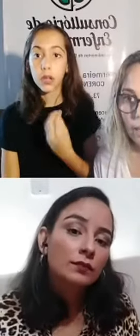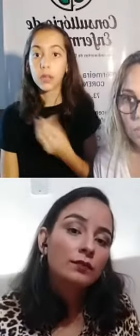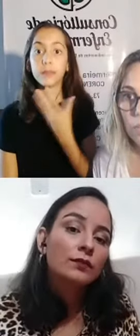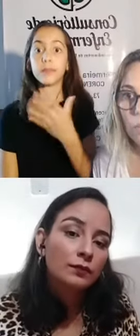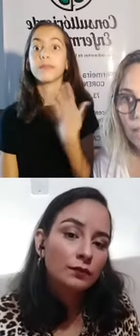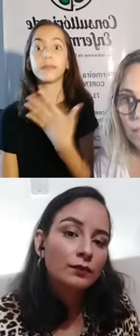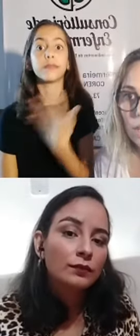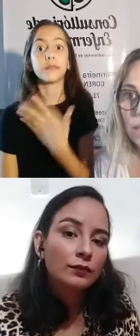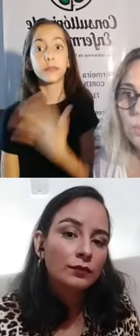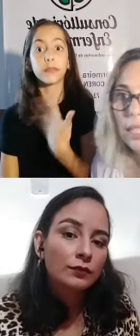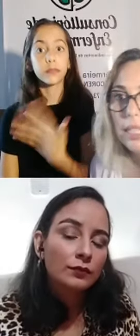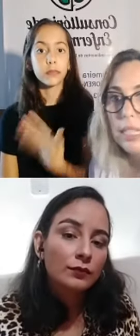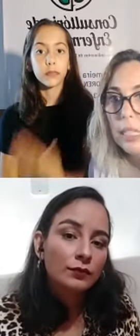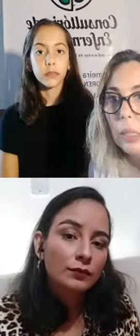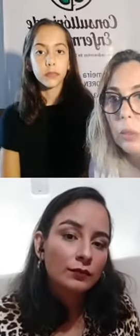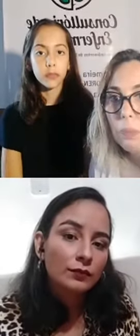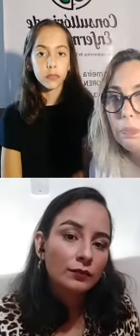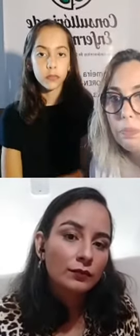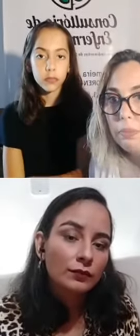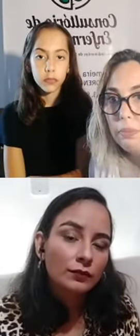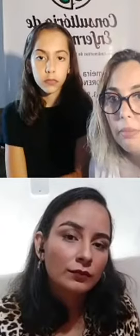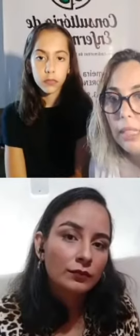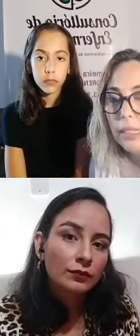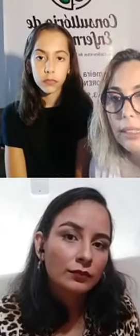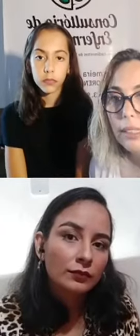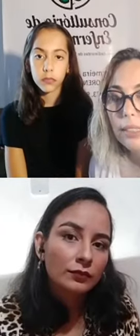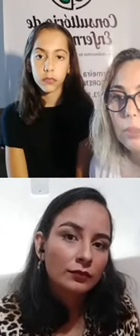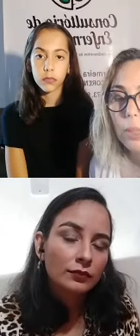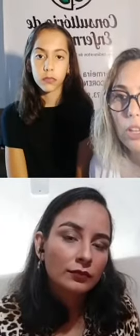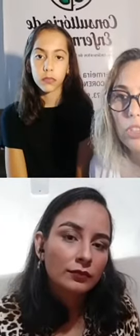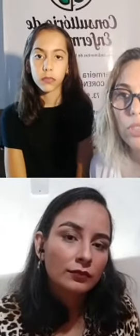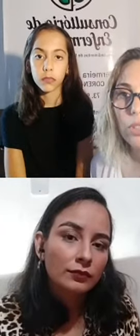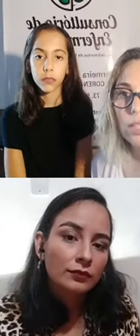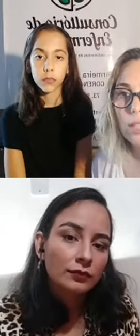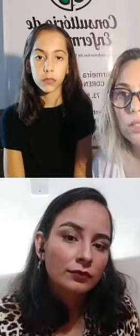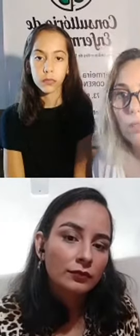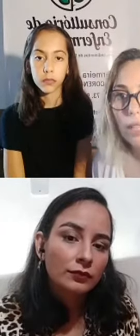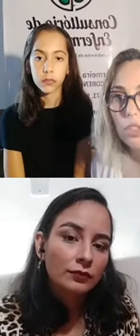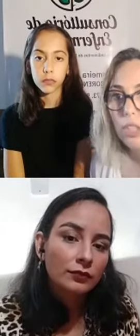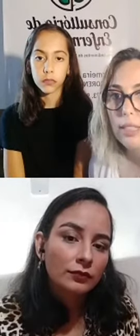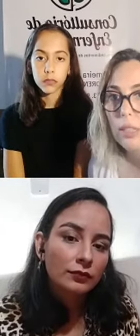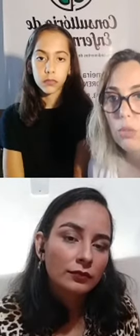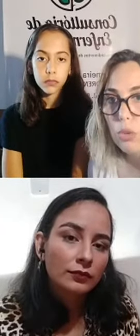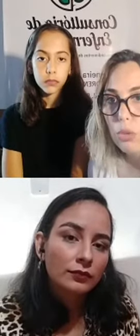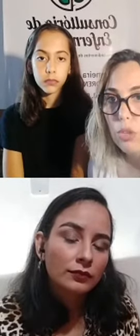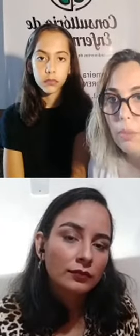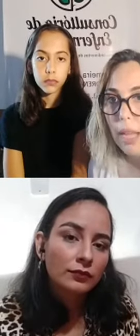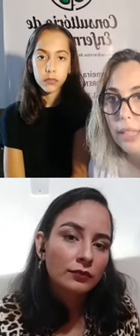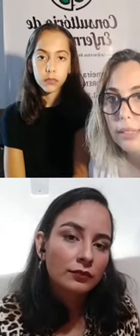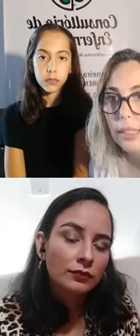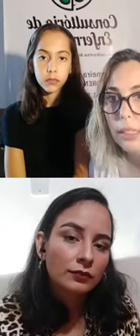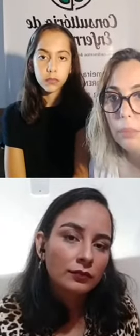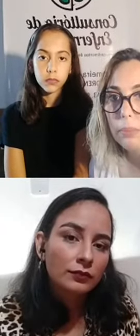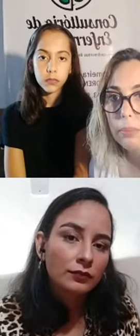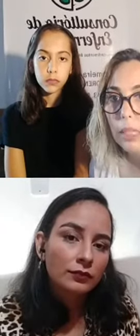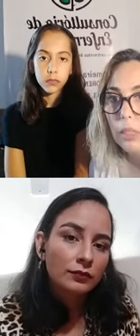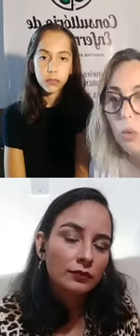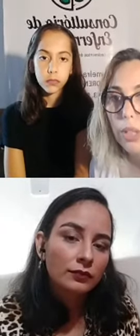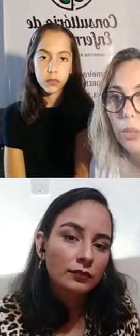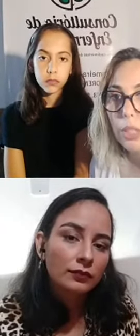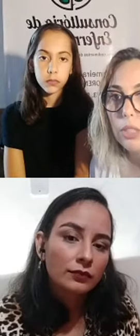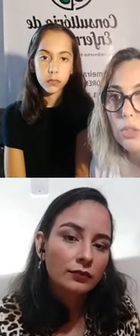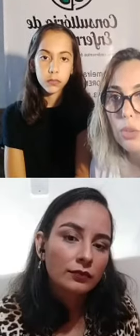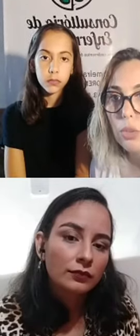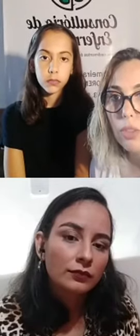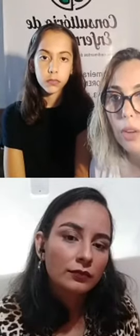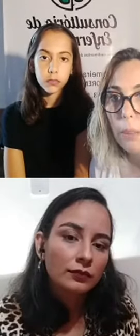a dificuldade da respiração, as crianças menores de 2 anos não têm indicação de uso de máscara para não correr